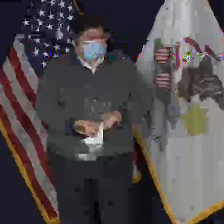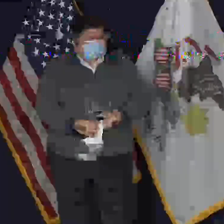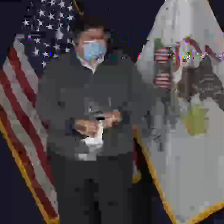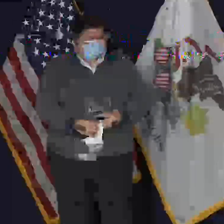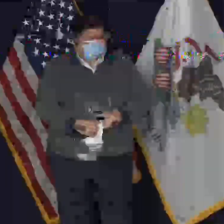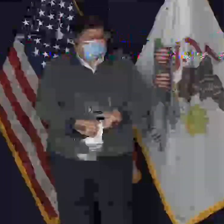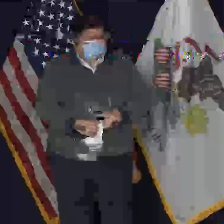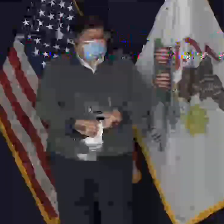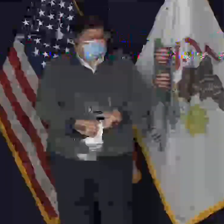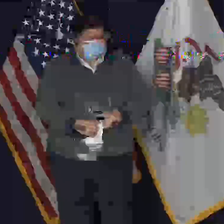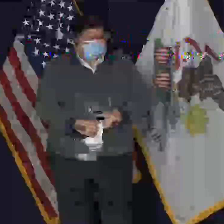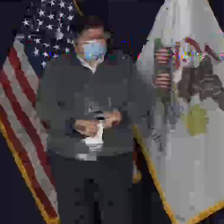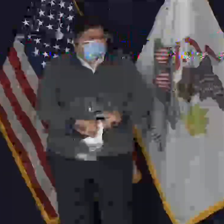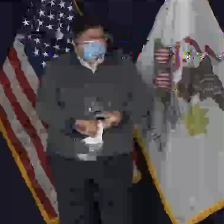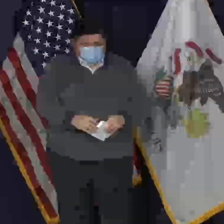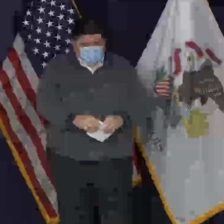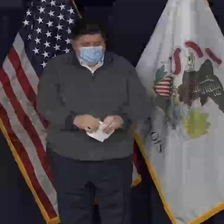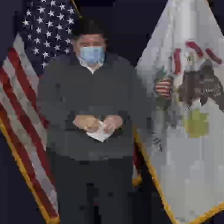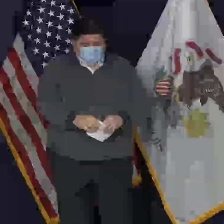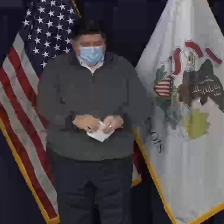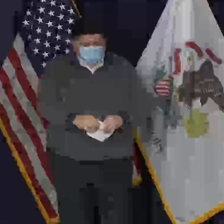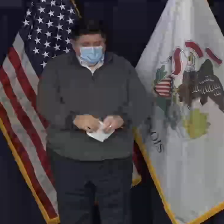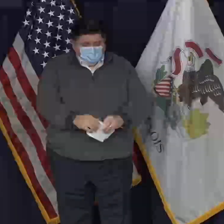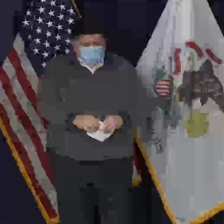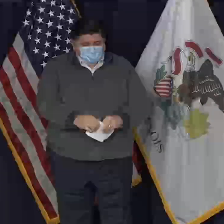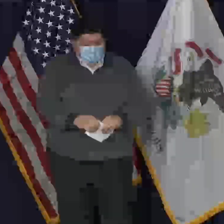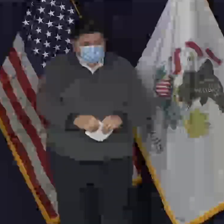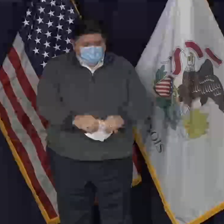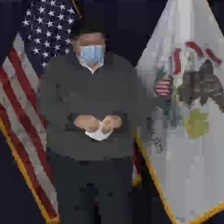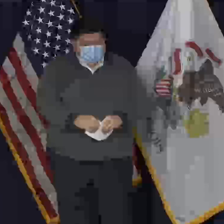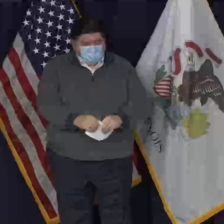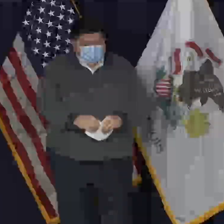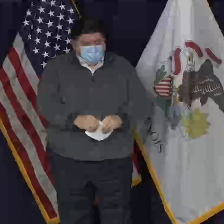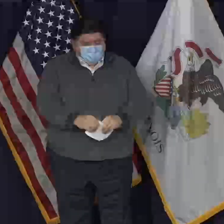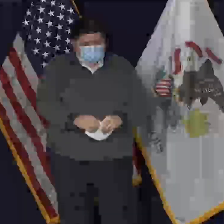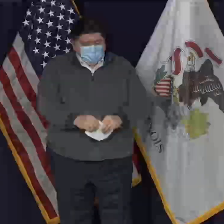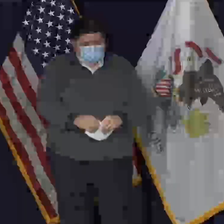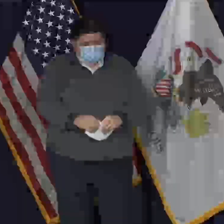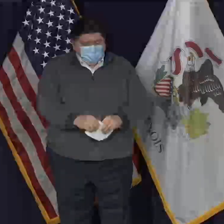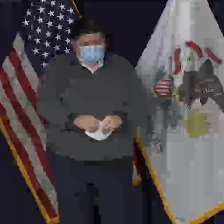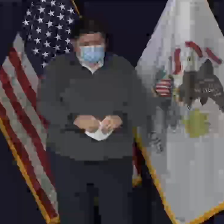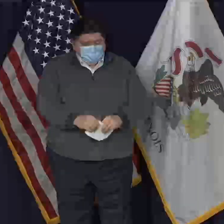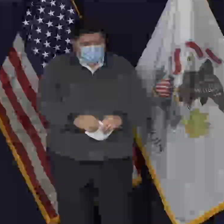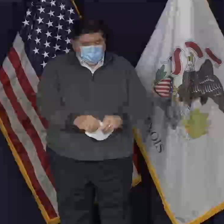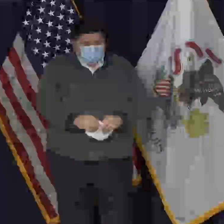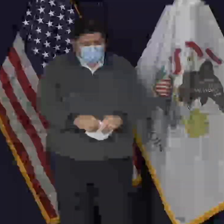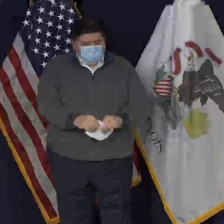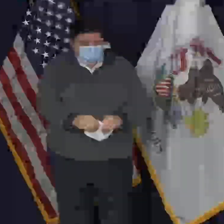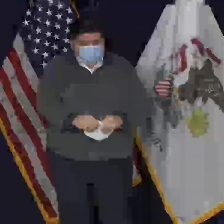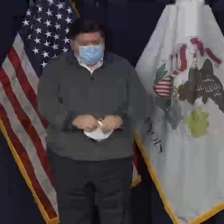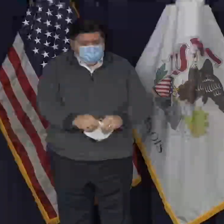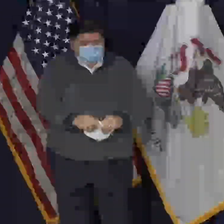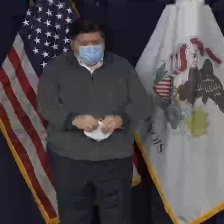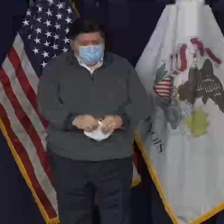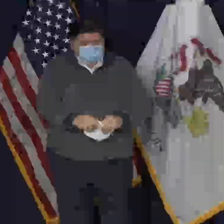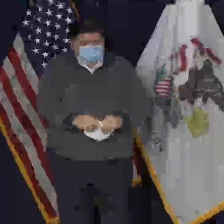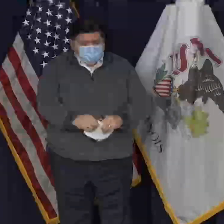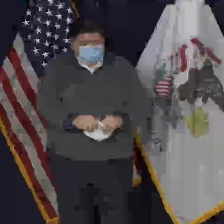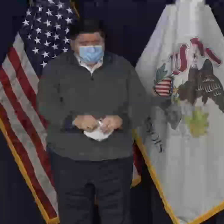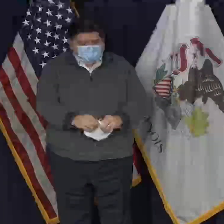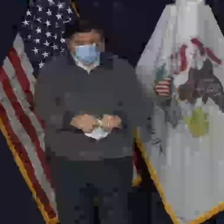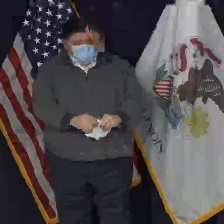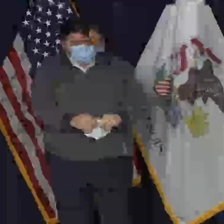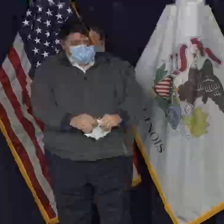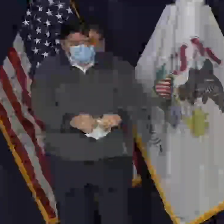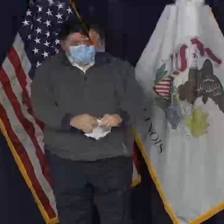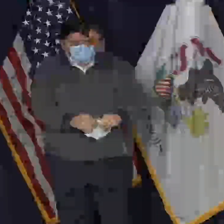máscara, mantener una distancia de 6 pies mientras trabaja, lavarse las manos con frecuencia y añadir a eso quitarse la ropa